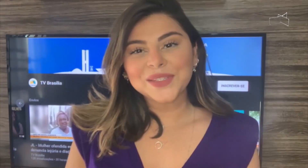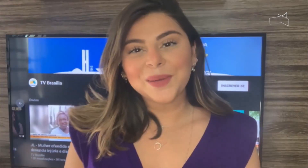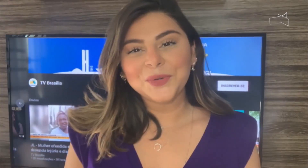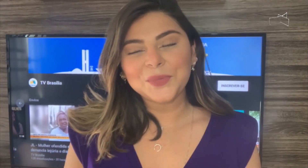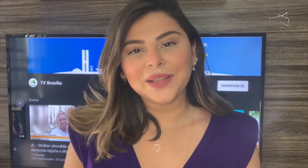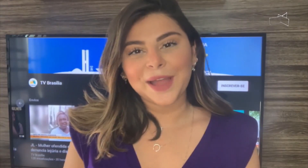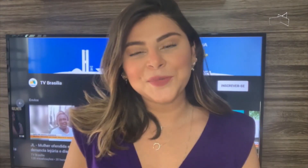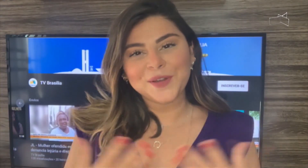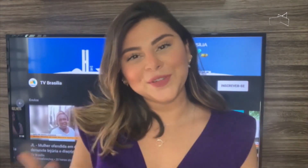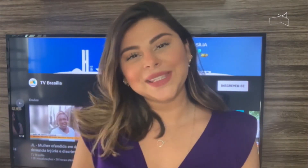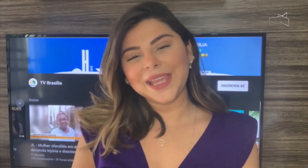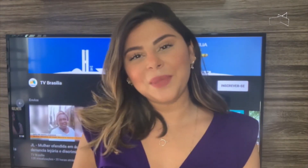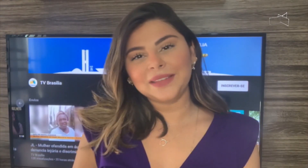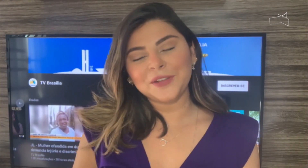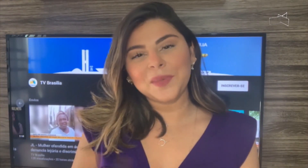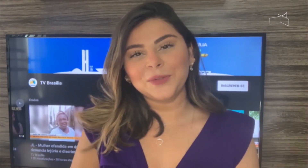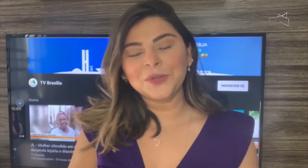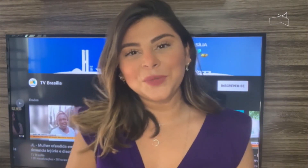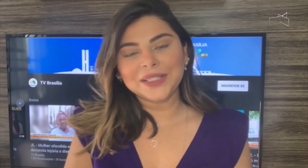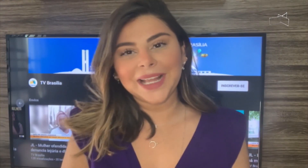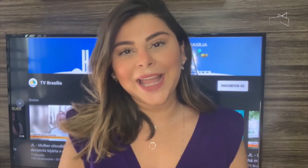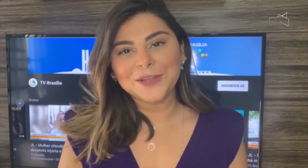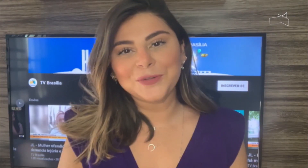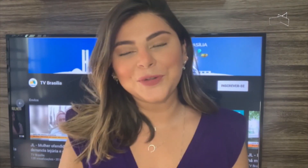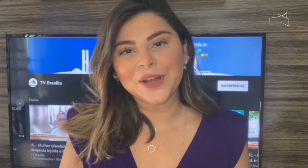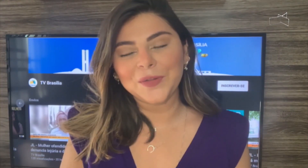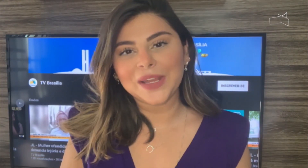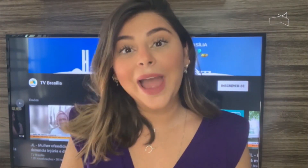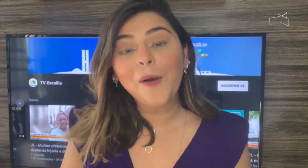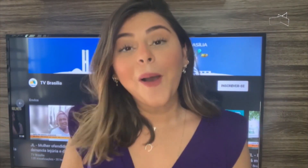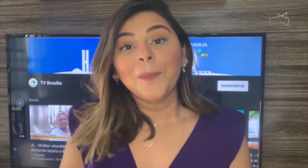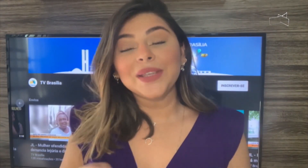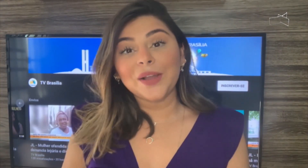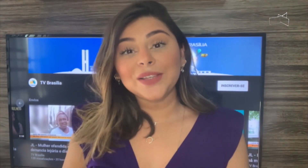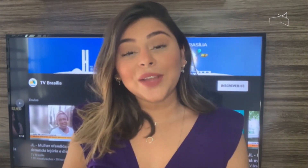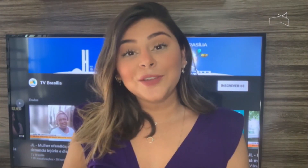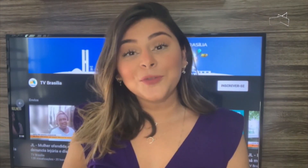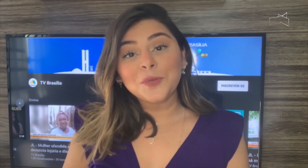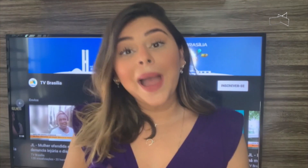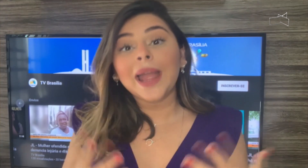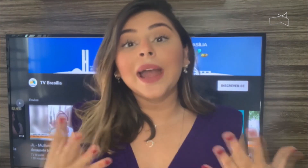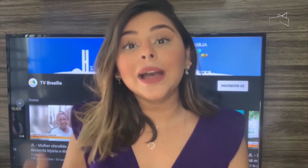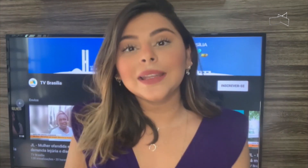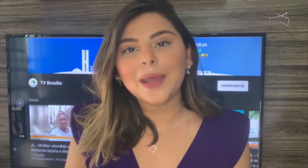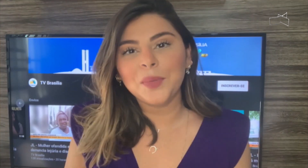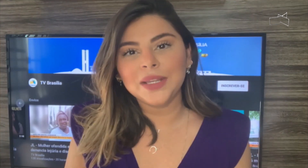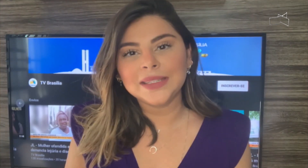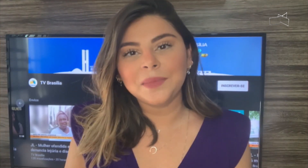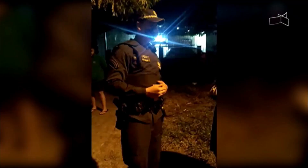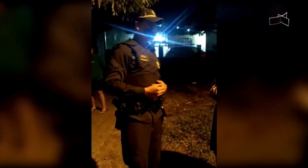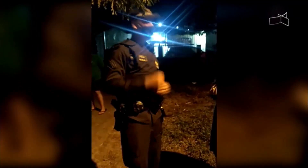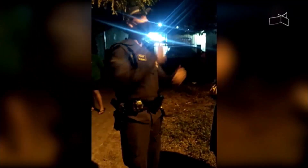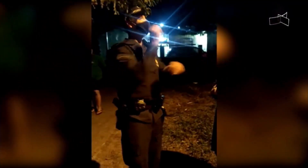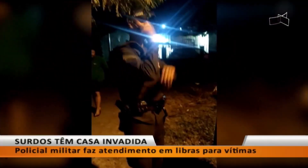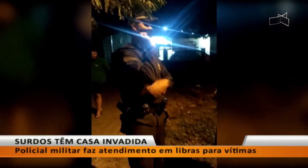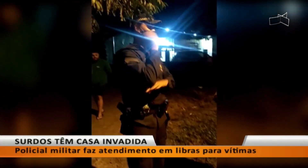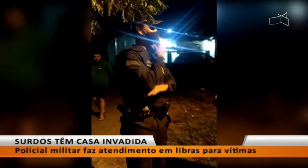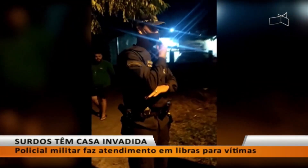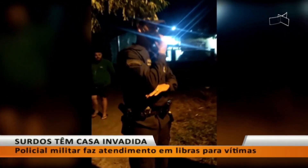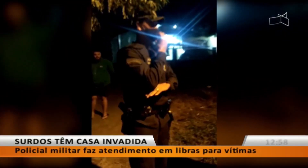Cláudia, muito boa tarde para você, boa tarde para todo mundo que está ligadinho no Jornal Local. Pois é, olha essa atitude bacana da Polícia Militar que mostra mesmo,